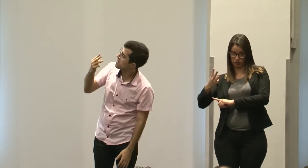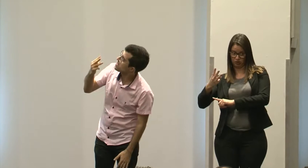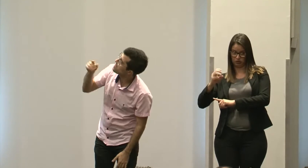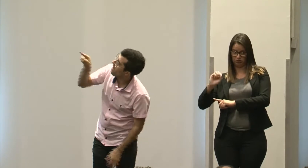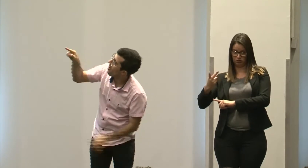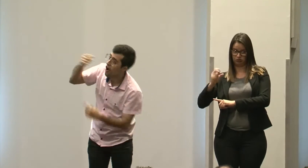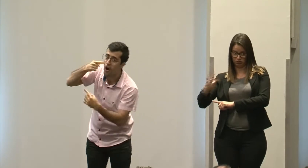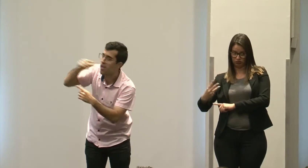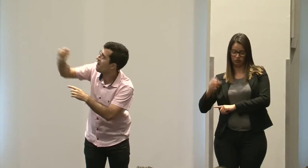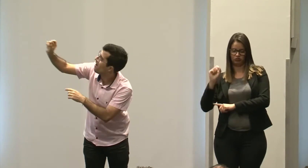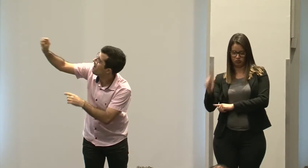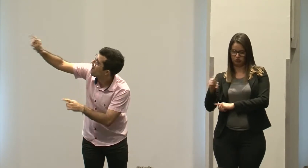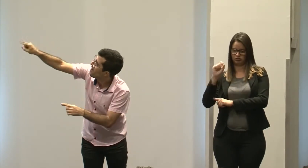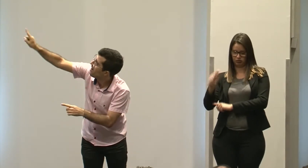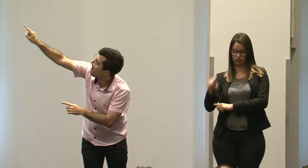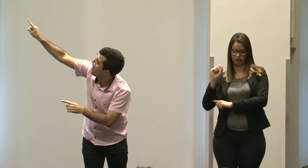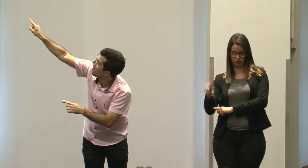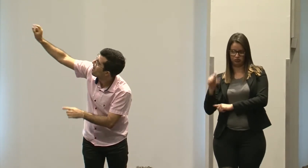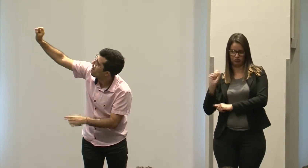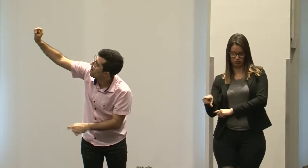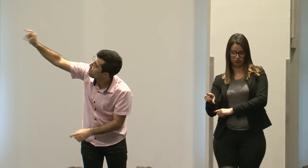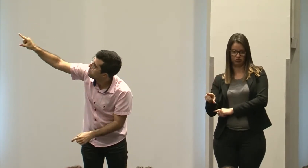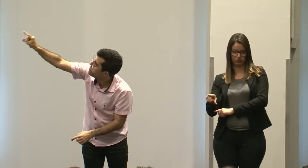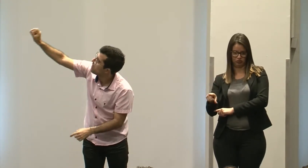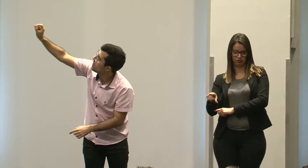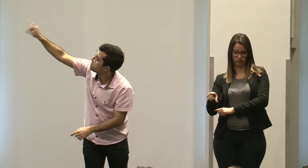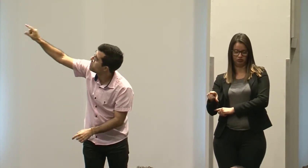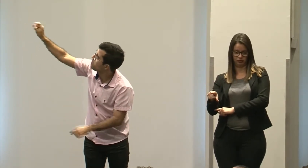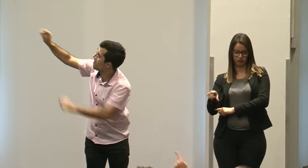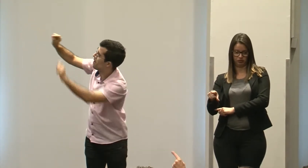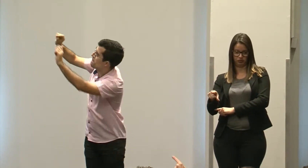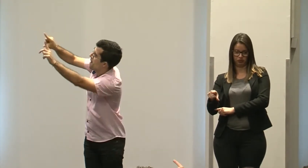No dicionário, ele é repetido 3 vezes.